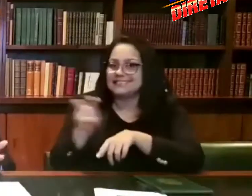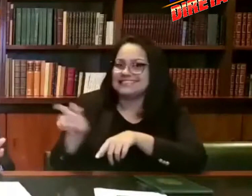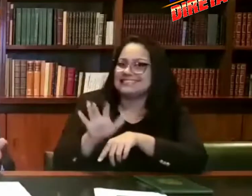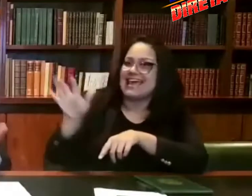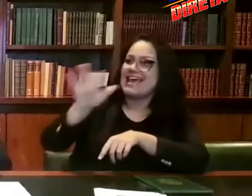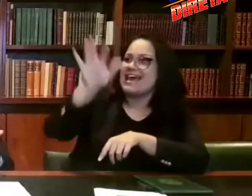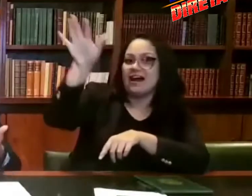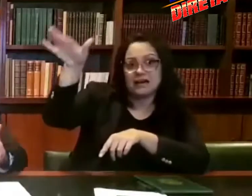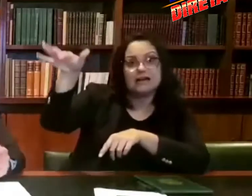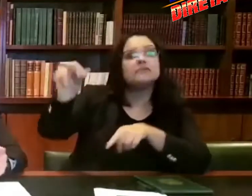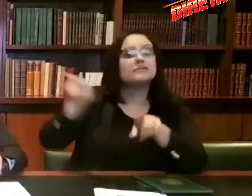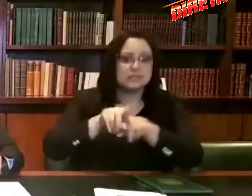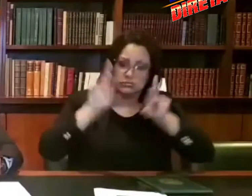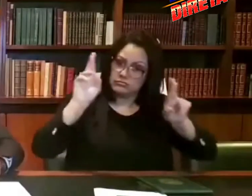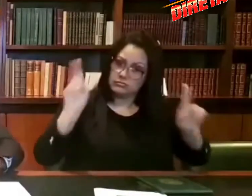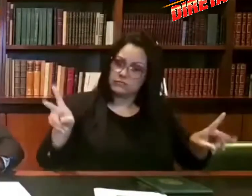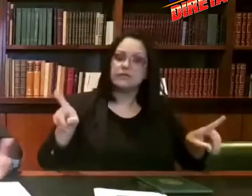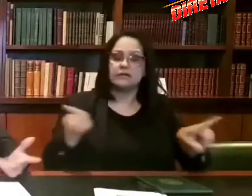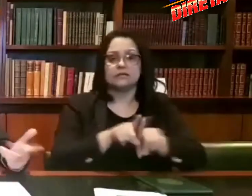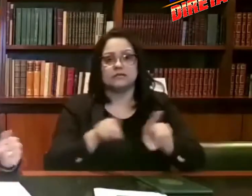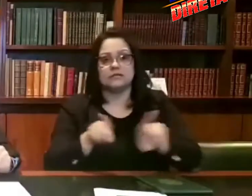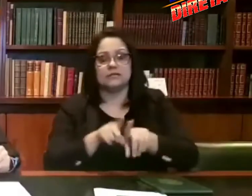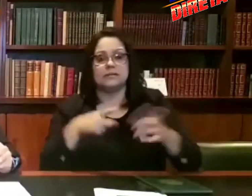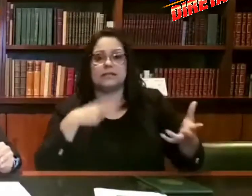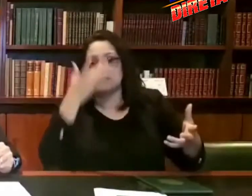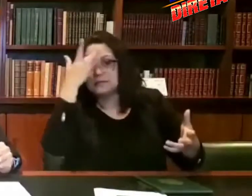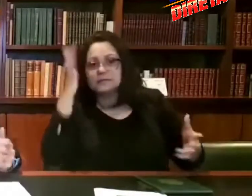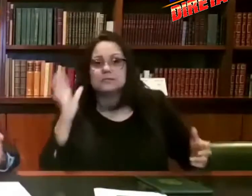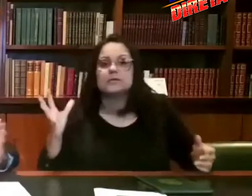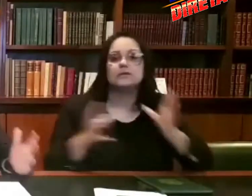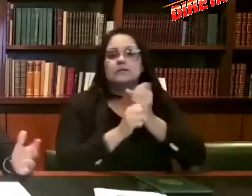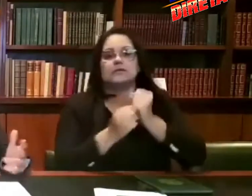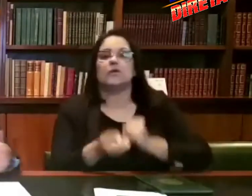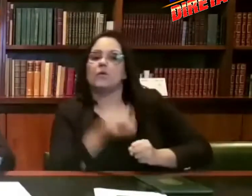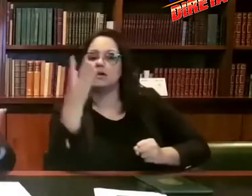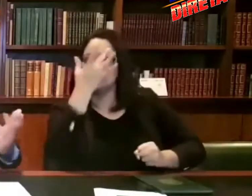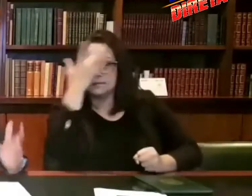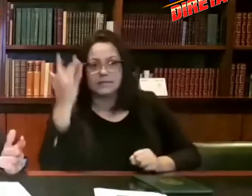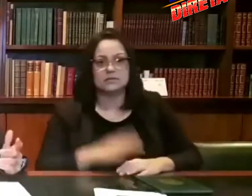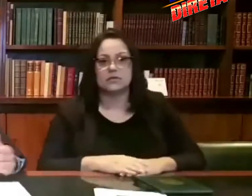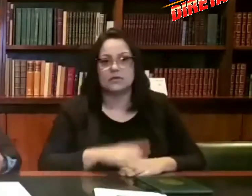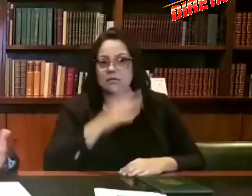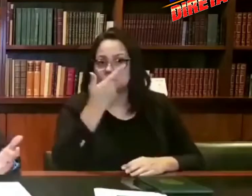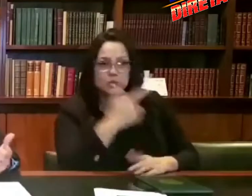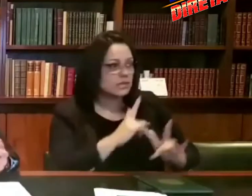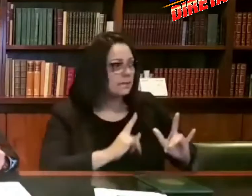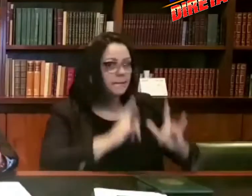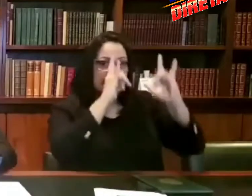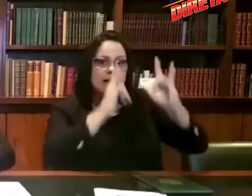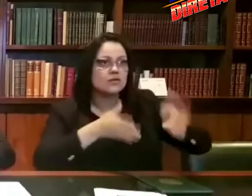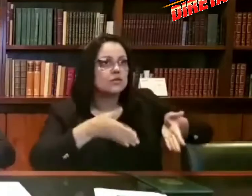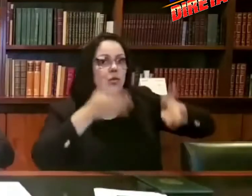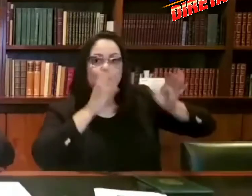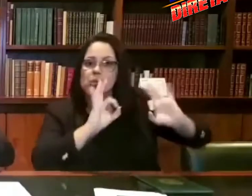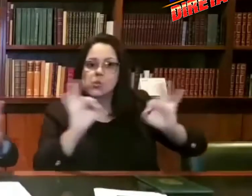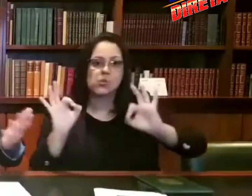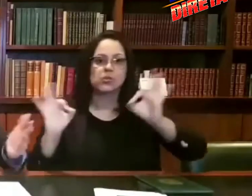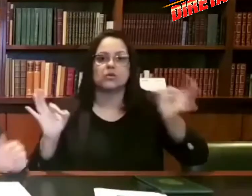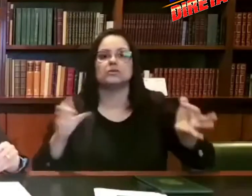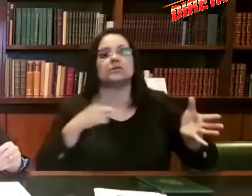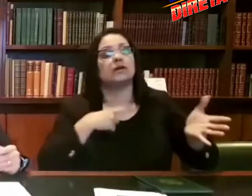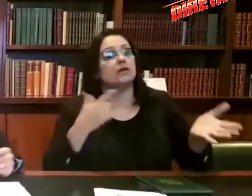cada caso é um caso. E leva-se em conta também a quantidade de habitantes. Você pega uma cidade que não tem prédios, só tem casa, já